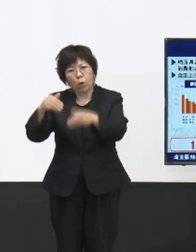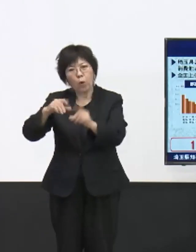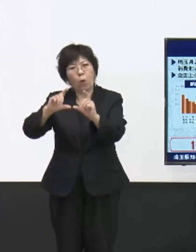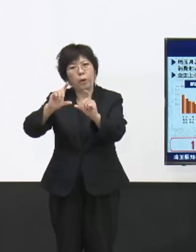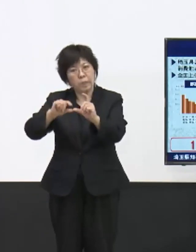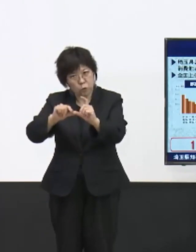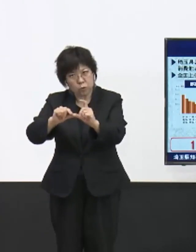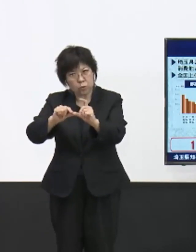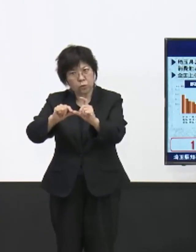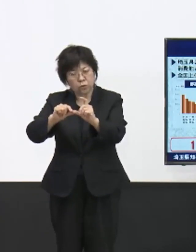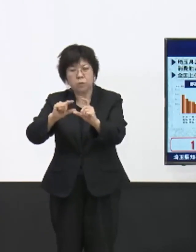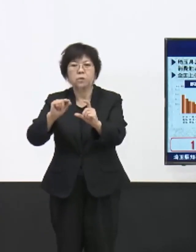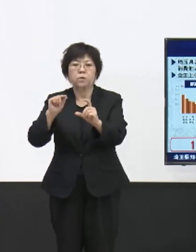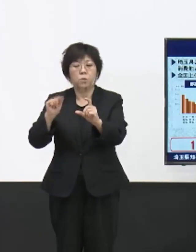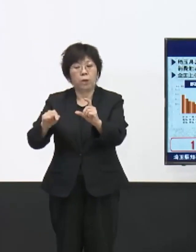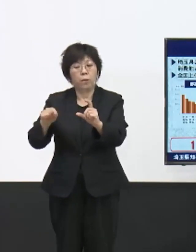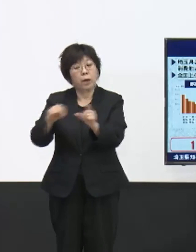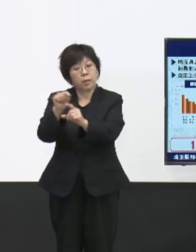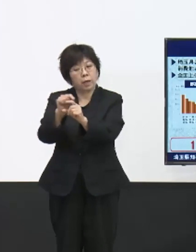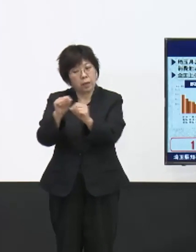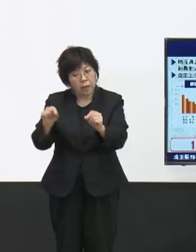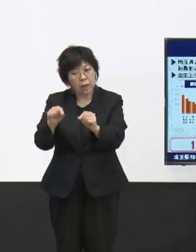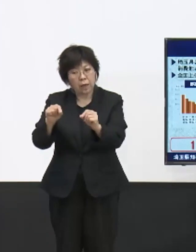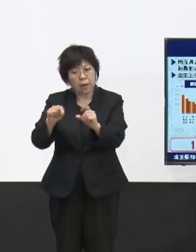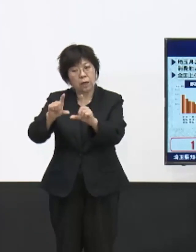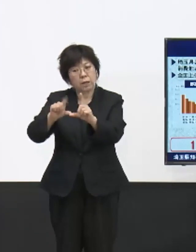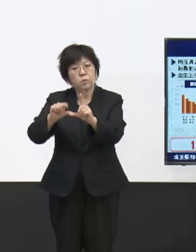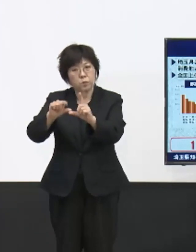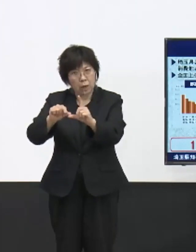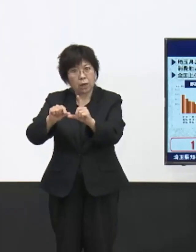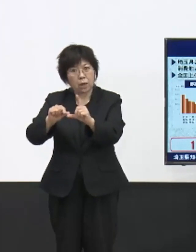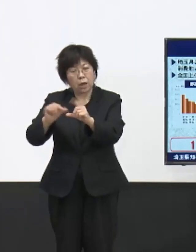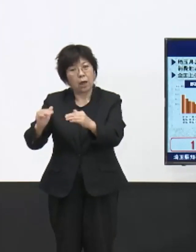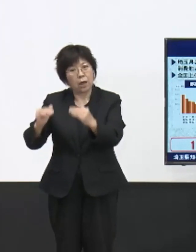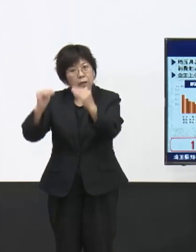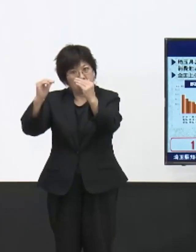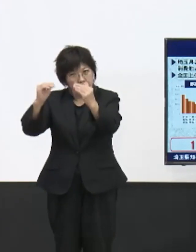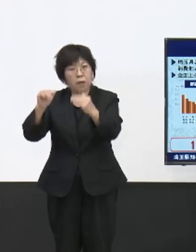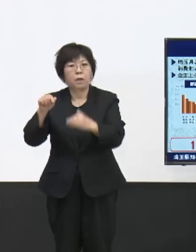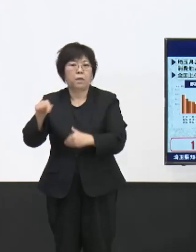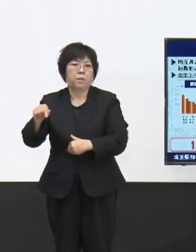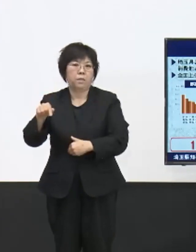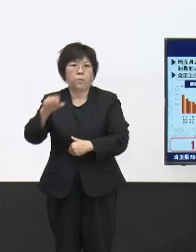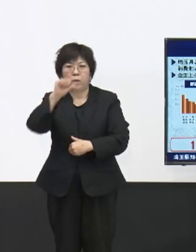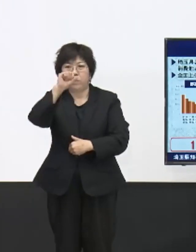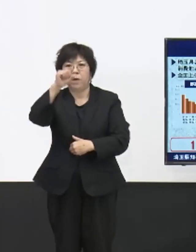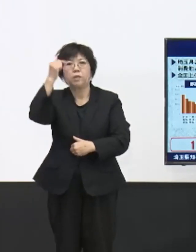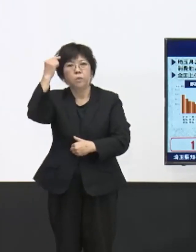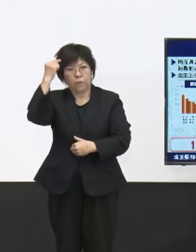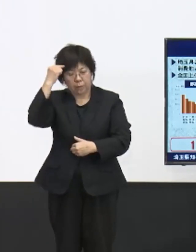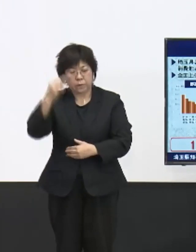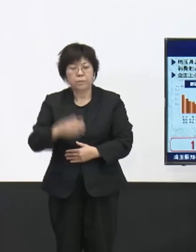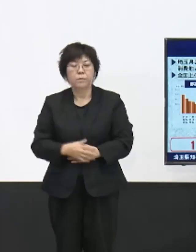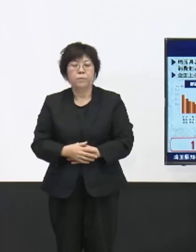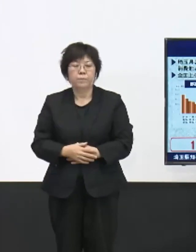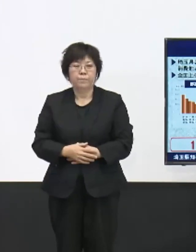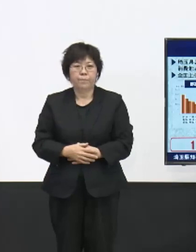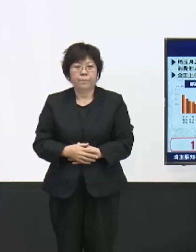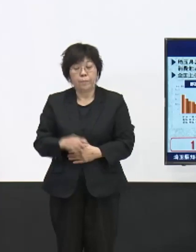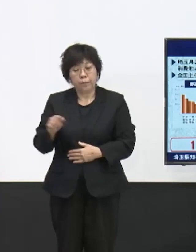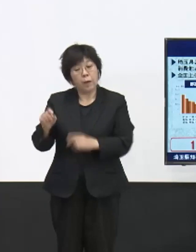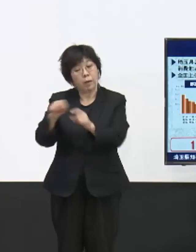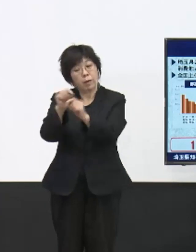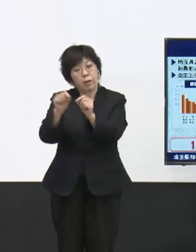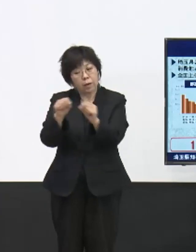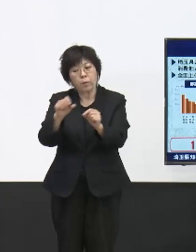ますけれども、今回は結果として、投票率が上がったということだろうと思いますので、結果